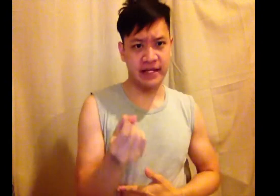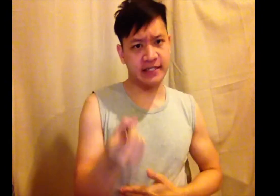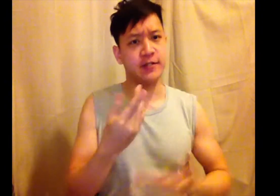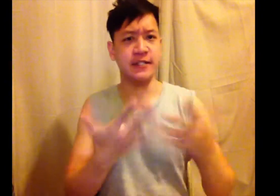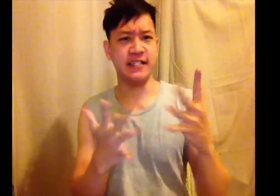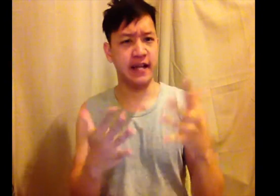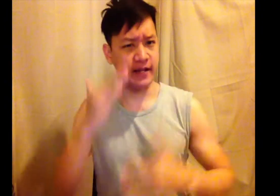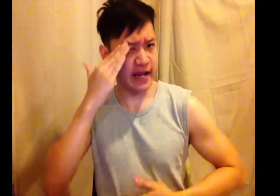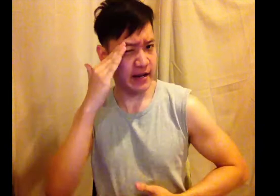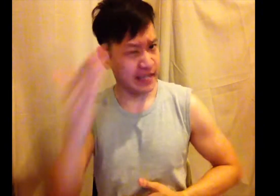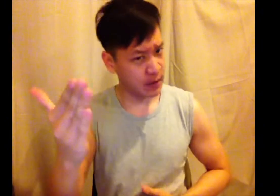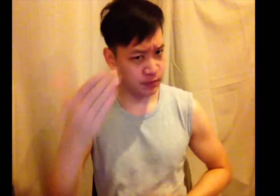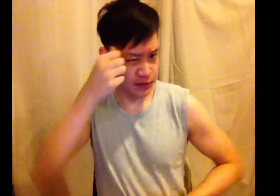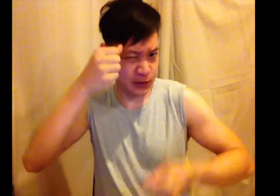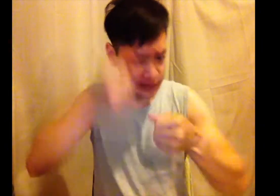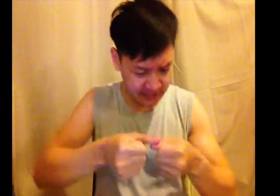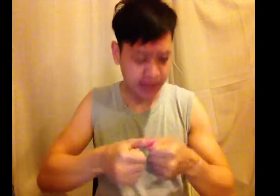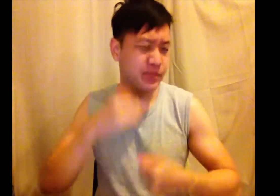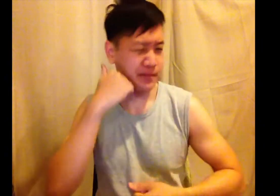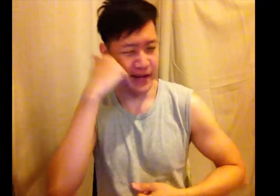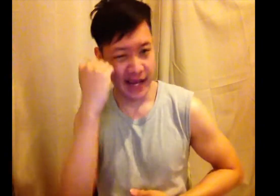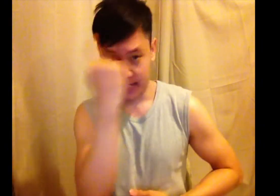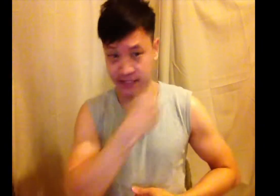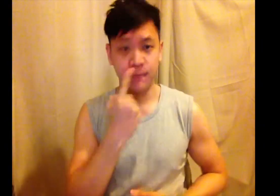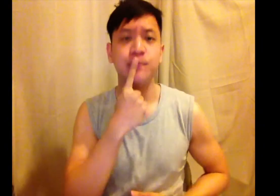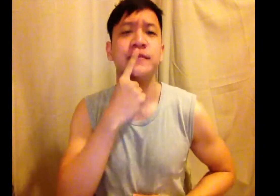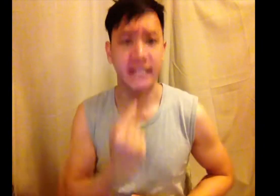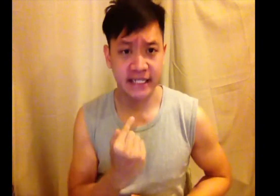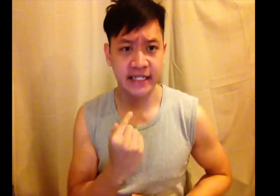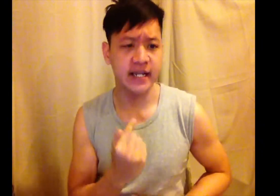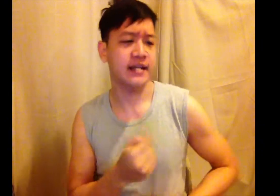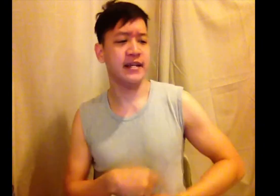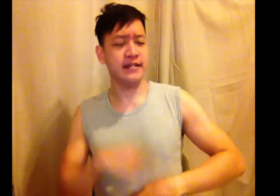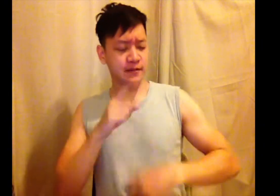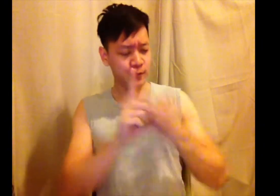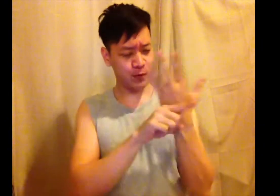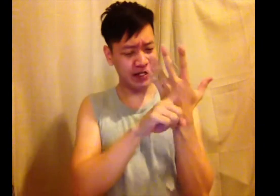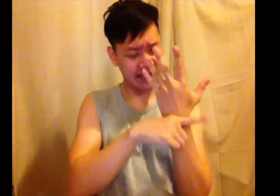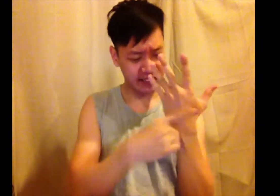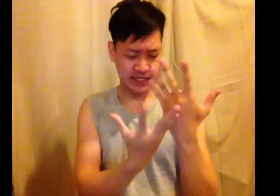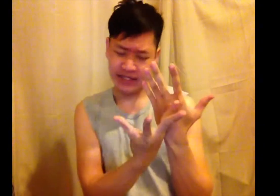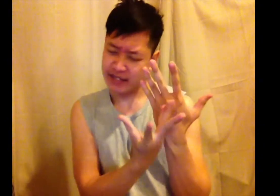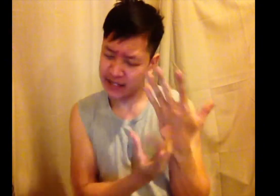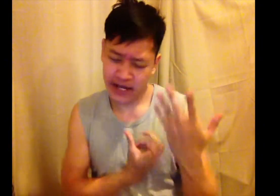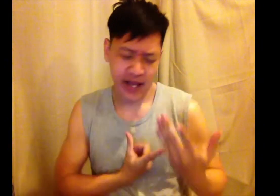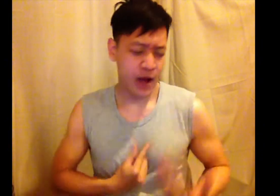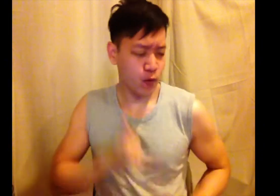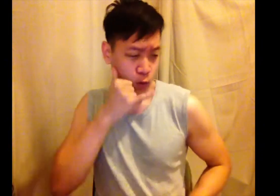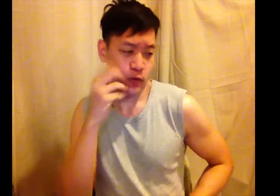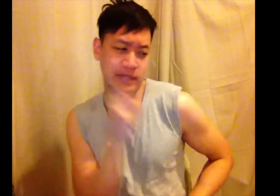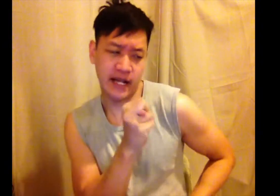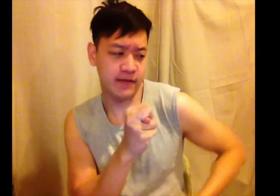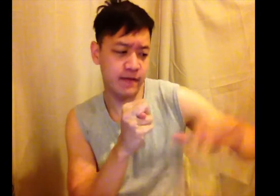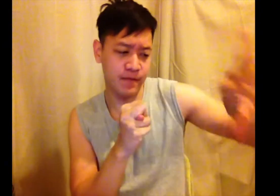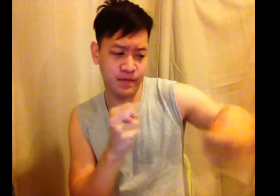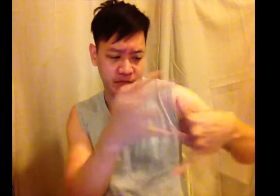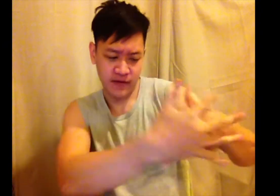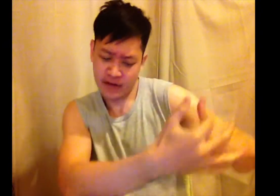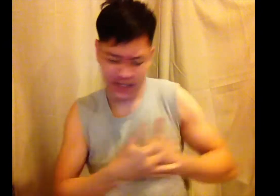ไม่มีค่าตอบแทนแค่ต้องการความทรงจำทำให้อายทำให้ชี้หน้าแดงทุกวินาทีที่เดียวได้ขอแค่ข้างกายมีหน้าแฟนบ้างอยาก